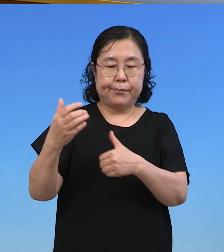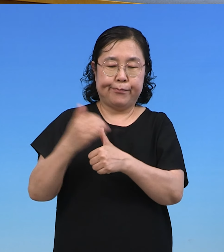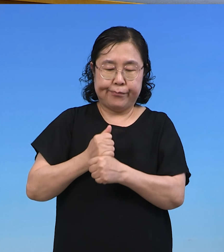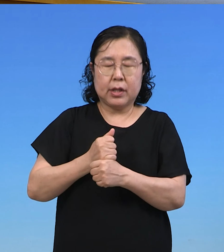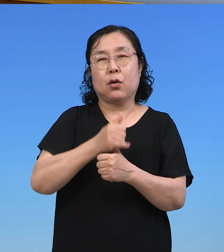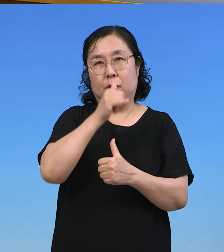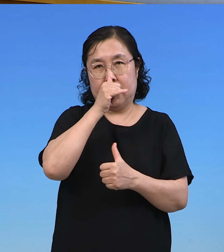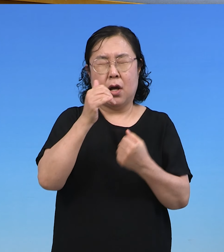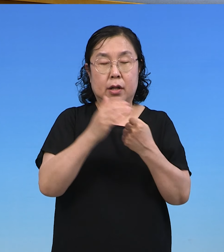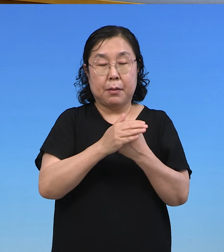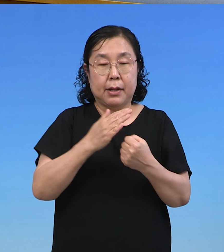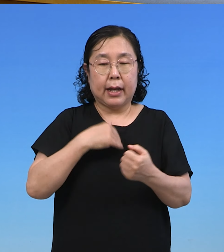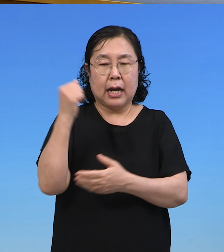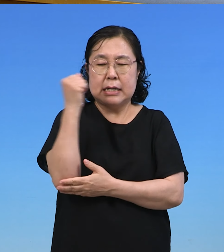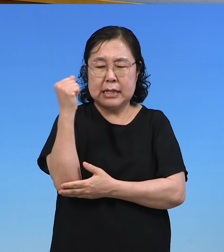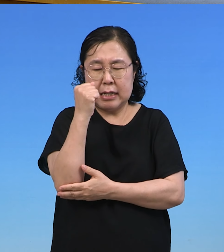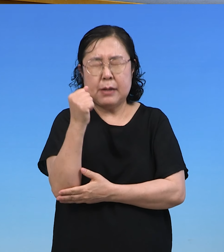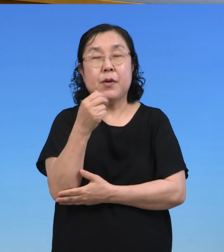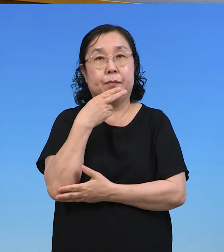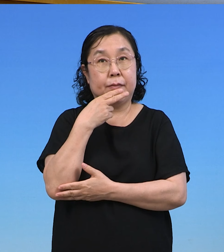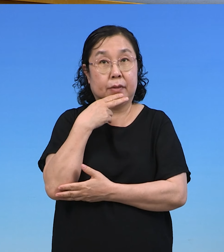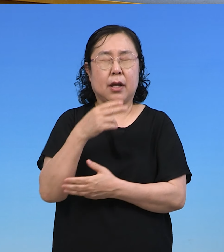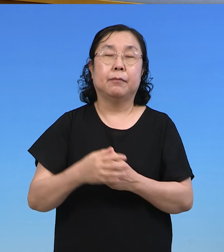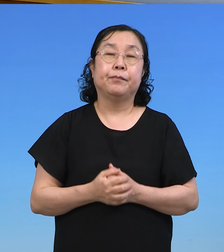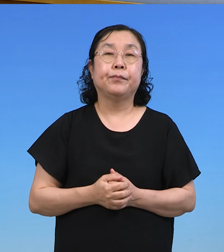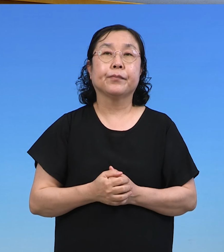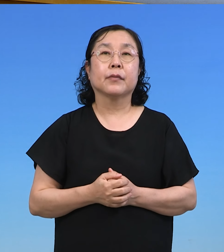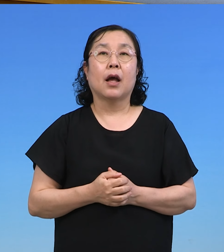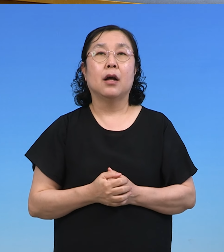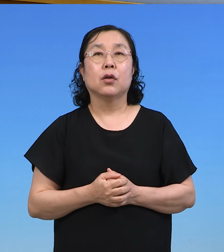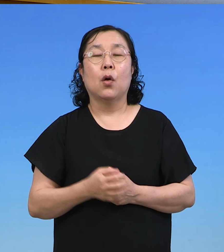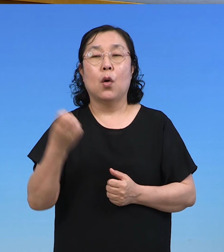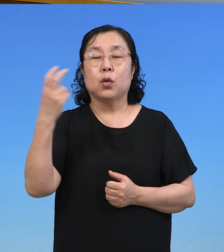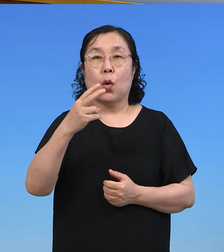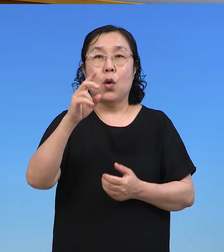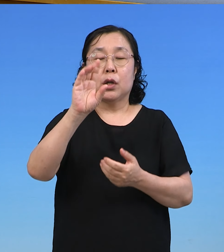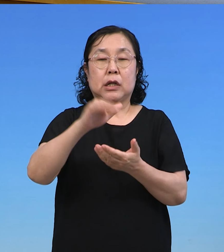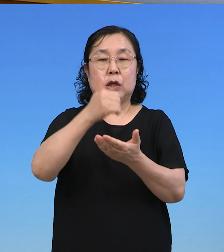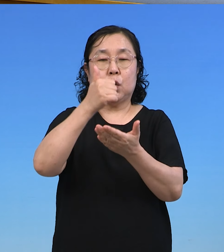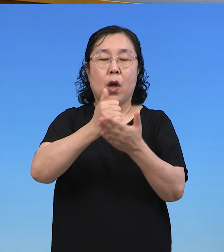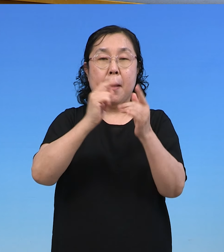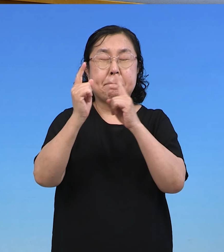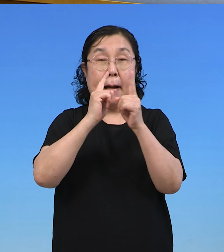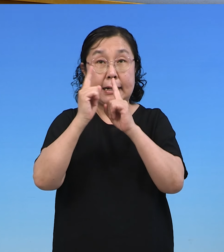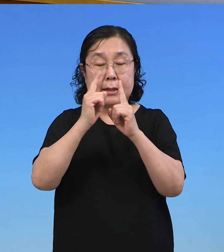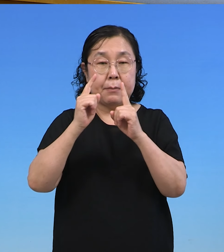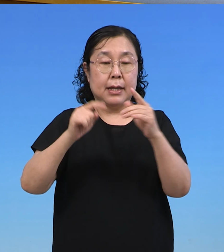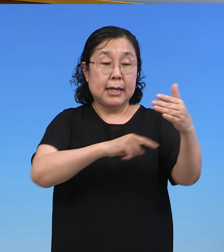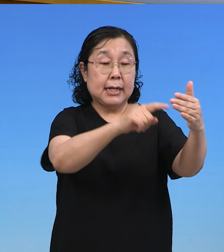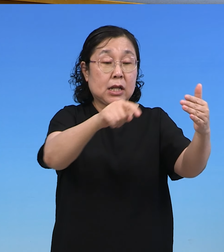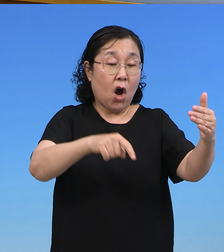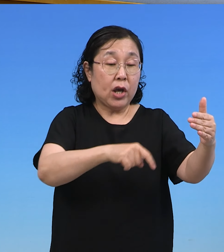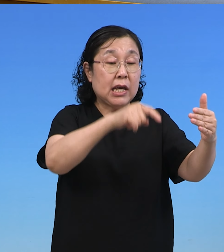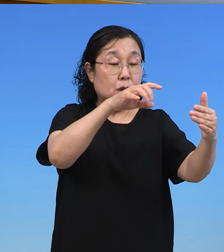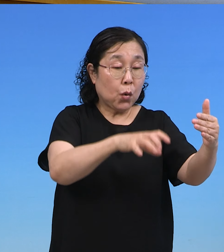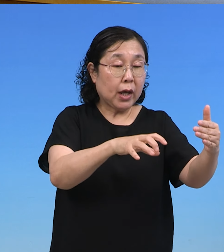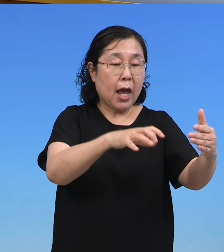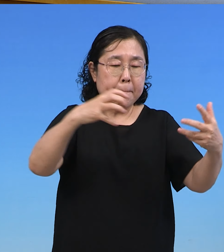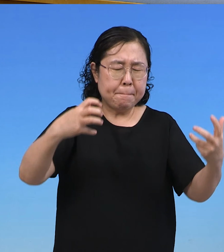있다는 거예요. 그리스도의 이 평강. 그런가 하면 16절, 그리스도의 말씀이 너희 속에 풍성히